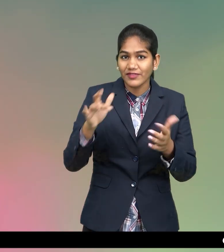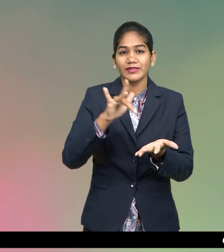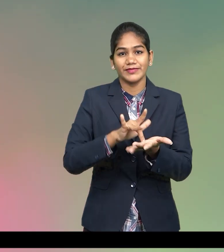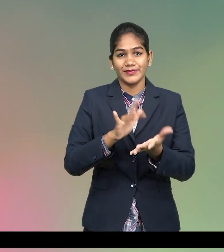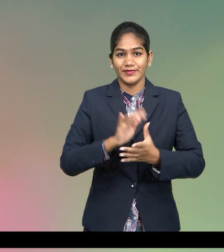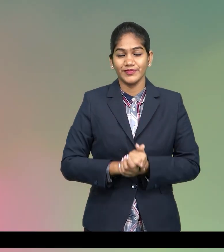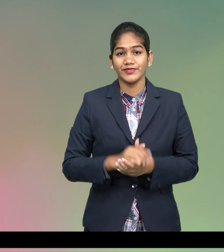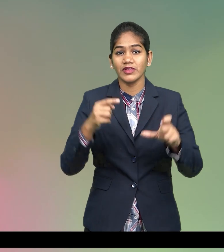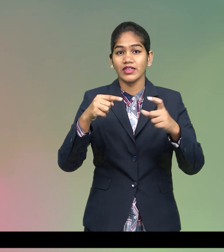యూరప్